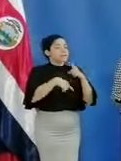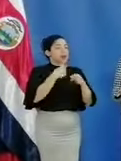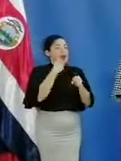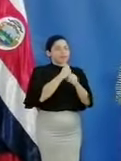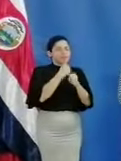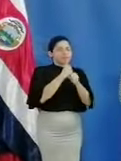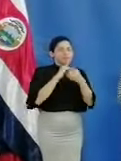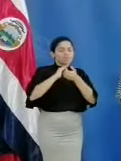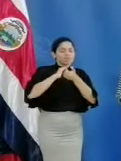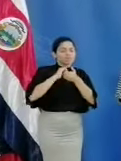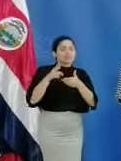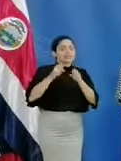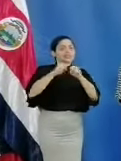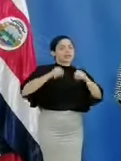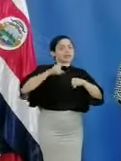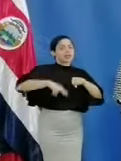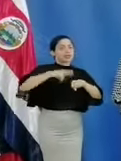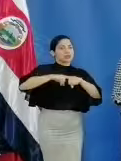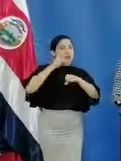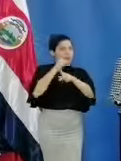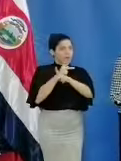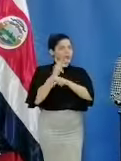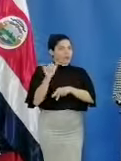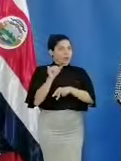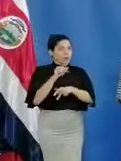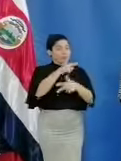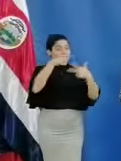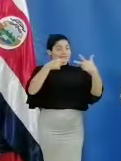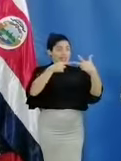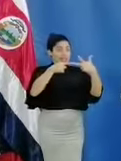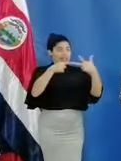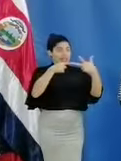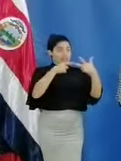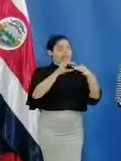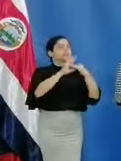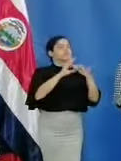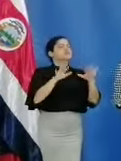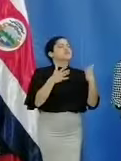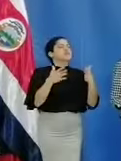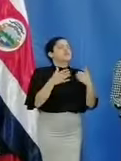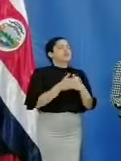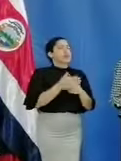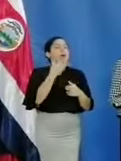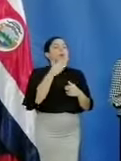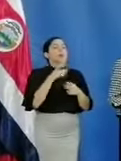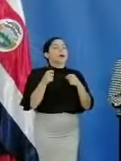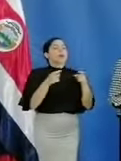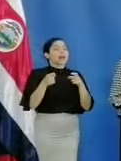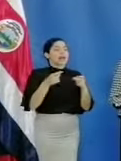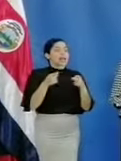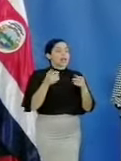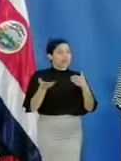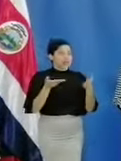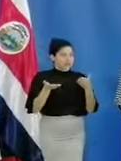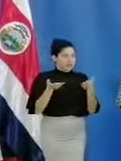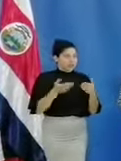mano con el Sistema Nacional de Protección. El tercer elemento tiene que ver con la eficiencia y con la eficacia del